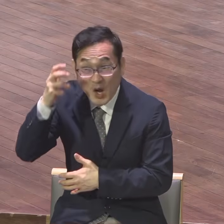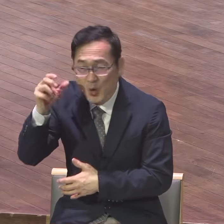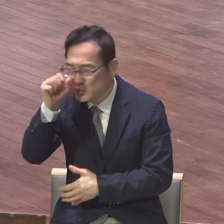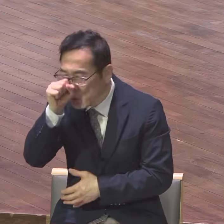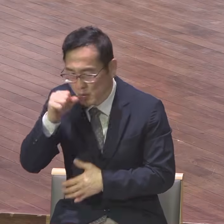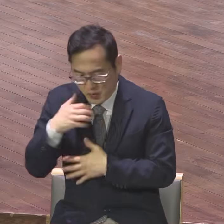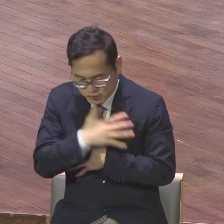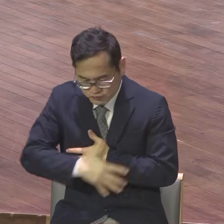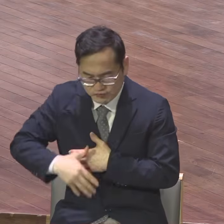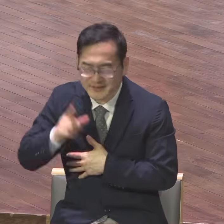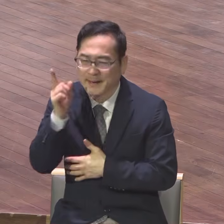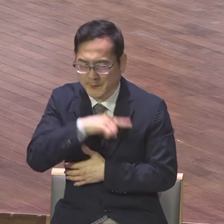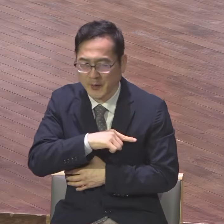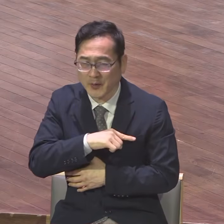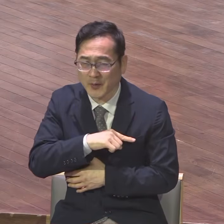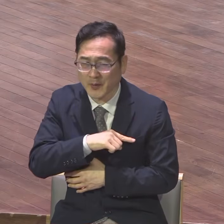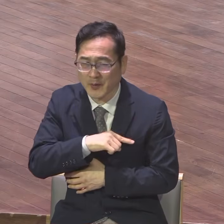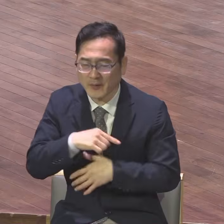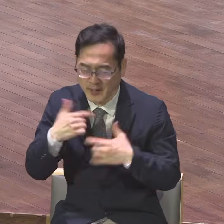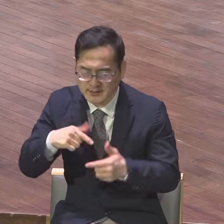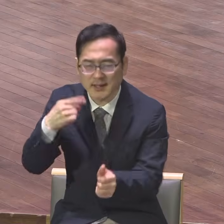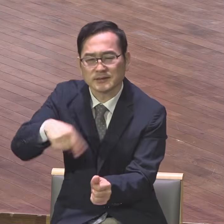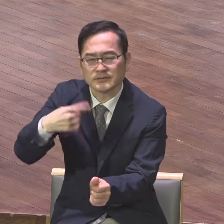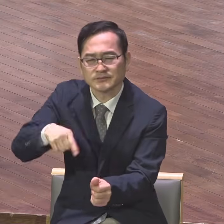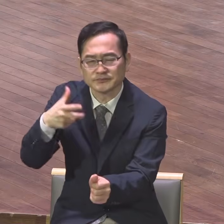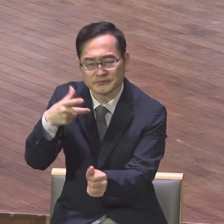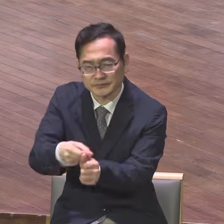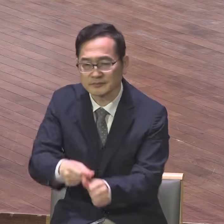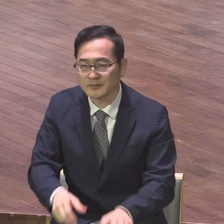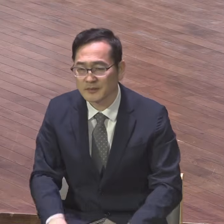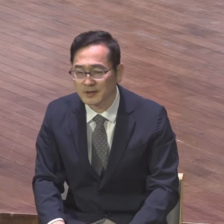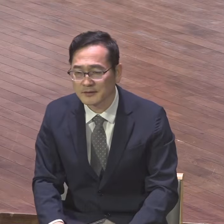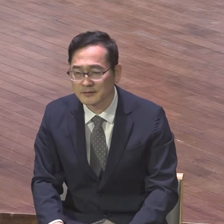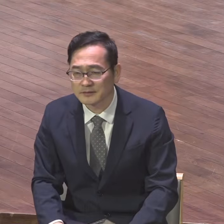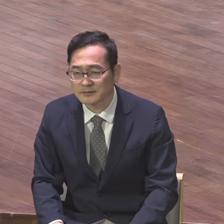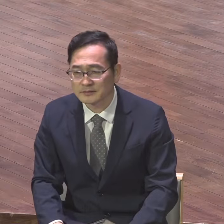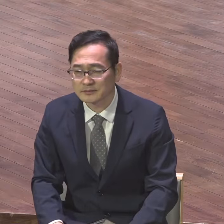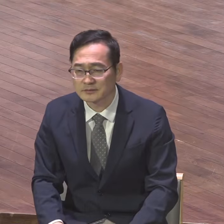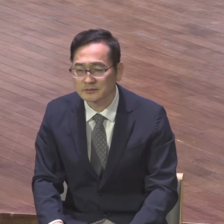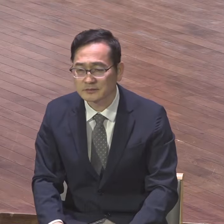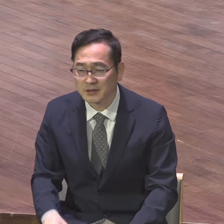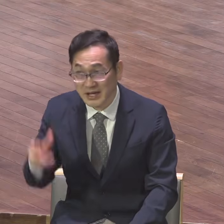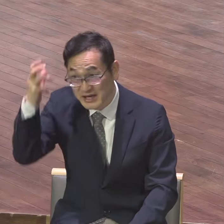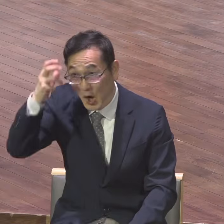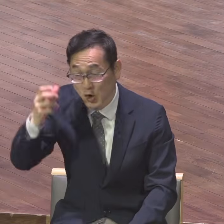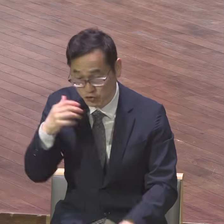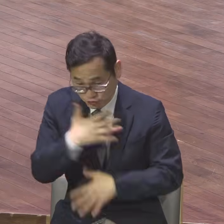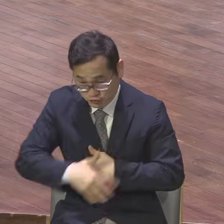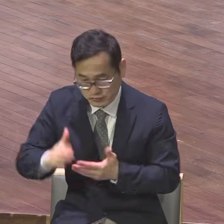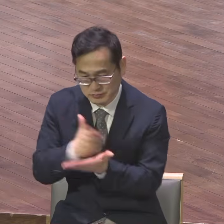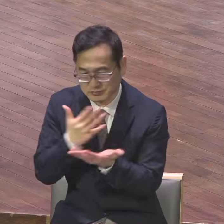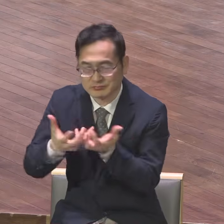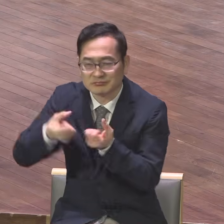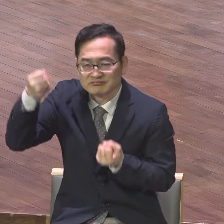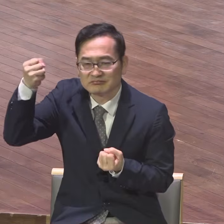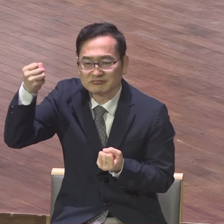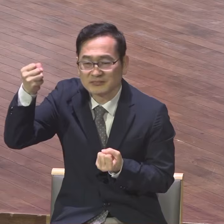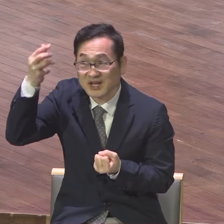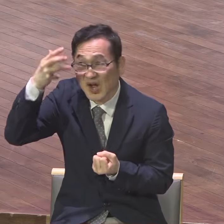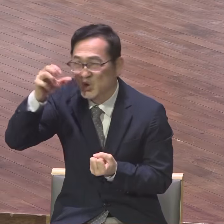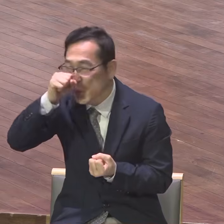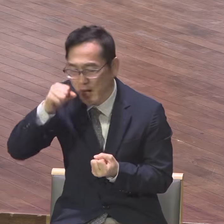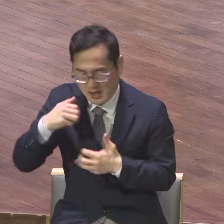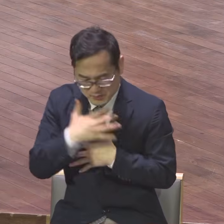악하다. 그 강조를 했어요. 이 두 가지 극단적인 성향으로 흘러가는데